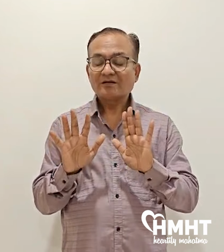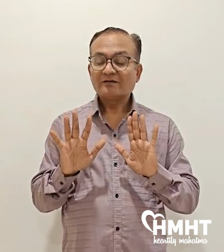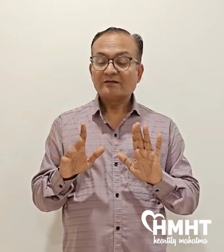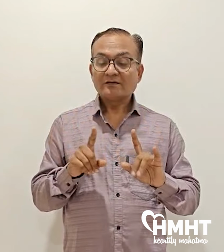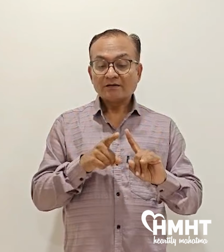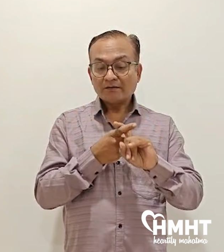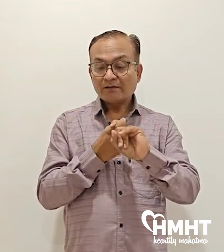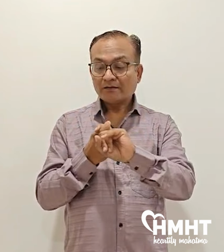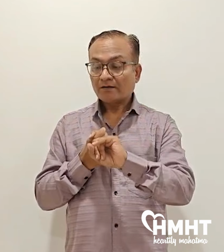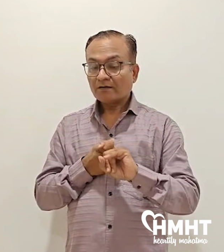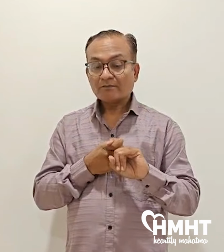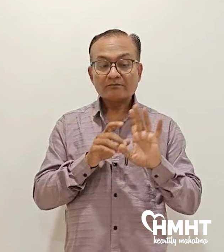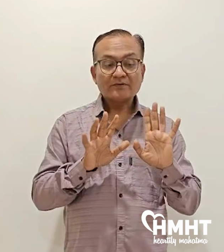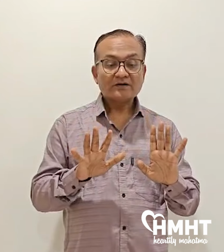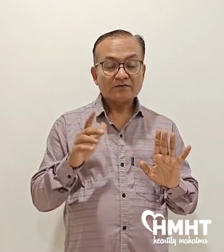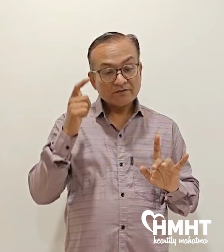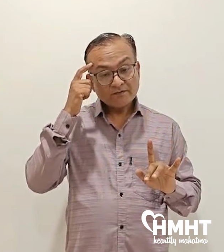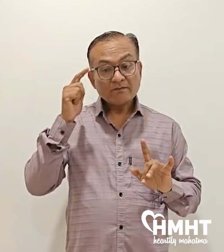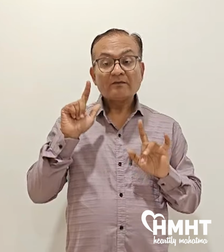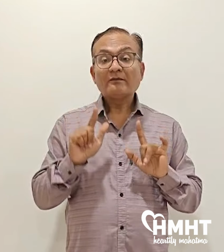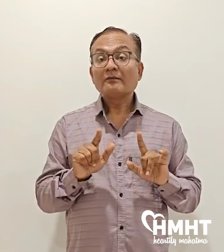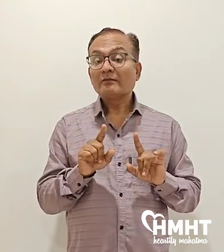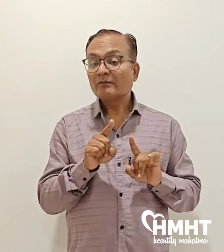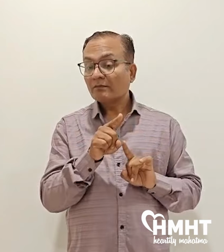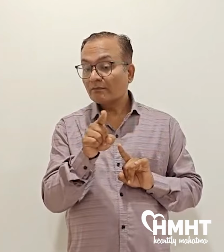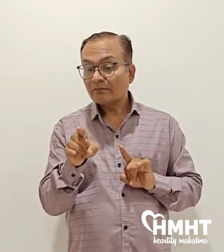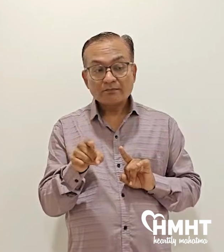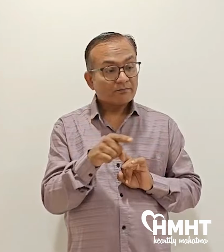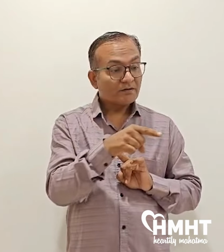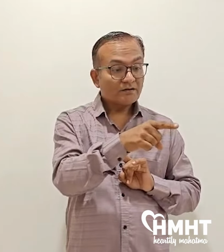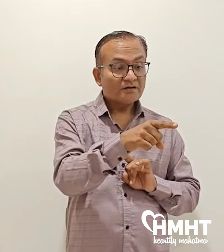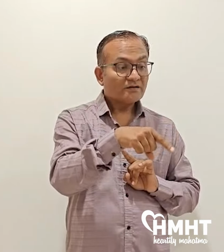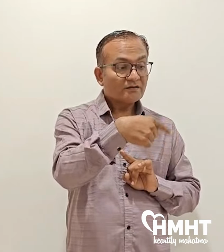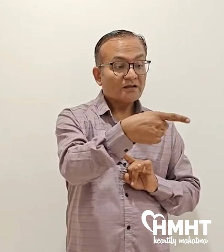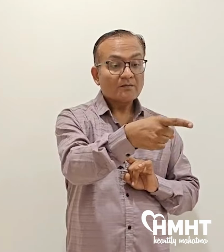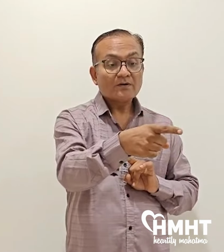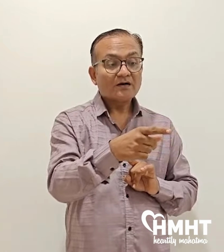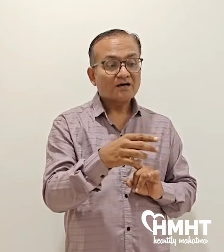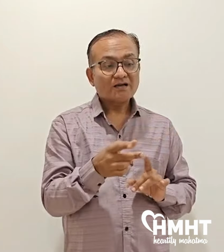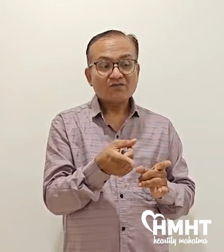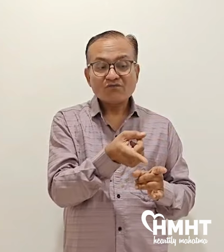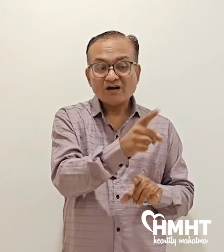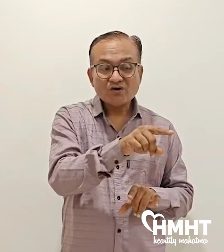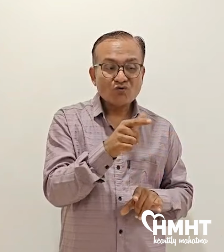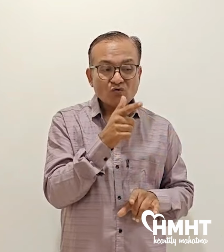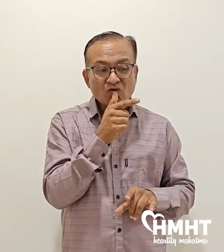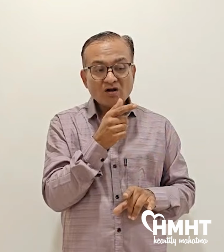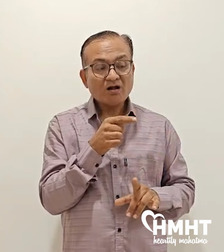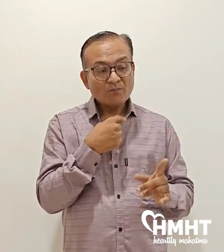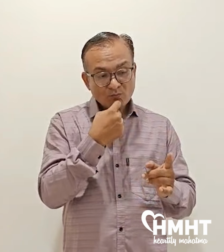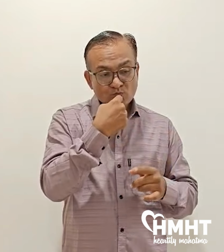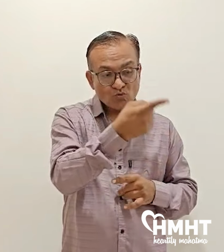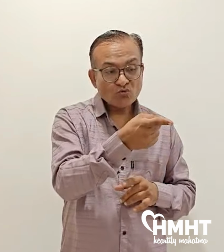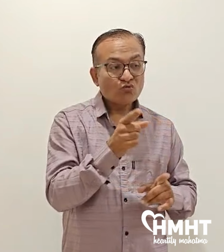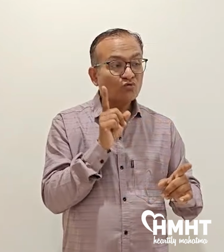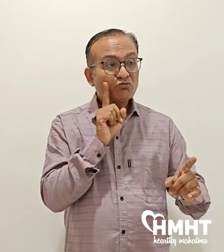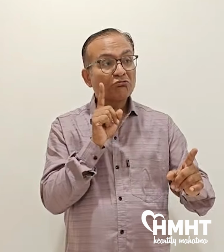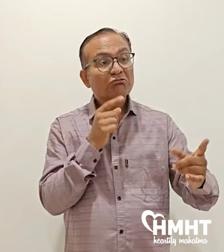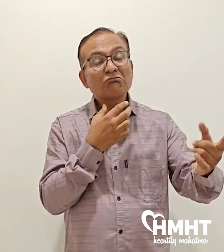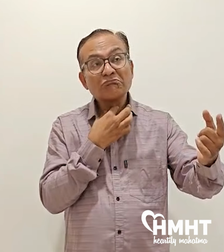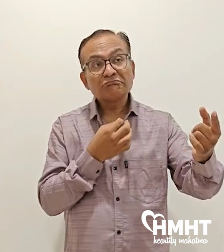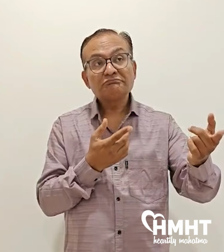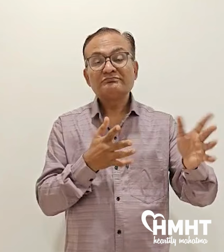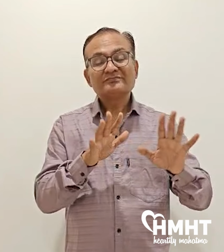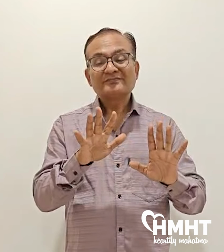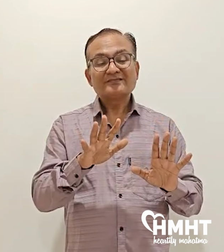એડજસ્ટમેન્ટ એવું લઈએ કે જેથી કરીને આપણે સામાન્ય વાંકું પડે છે માટે આપણો સાચું છે એવું ઠરાવવા જઈએ